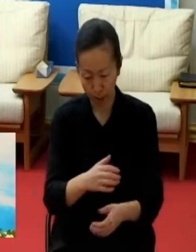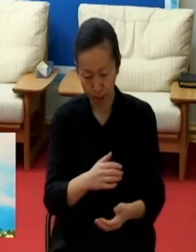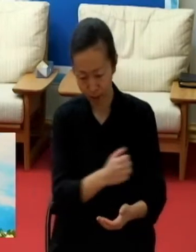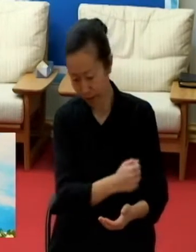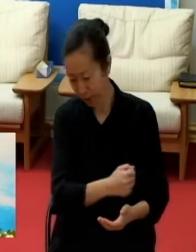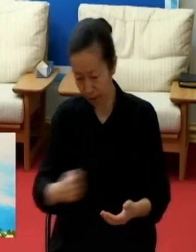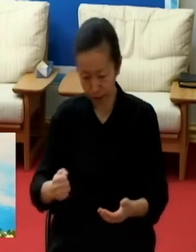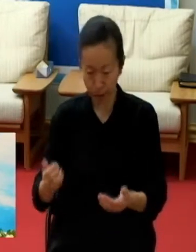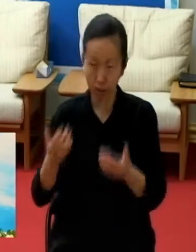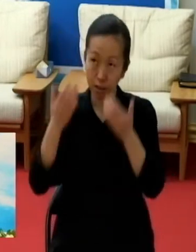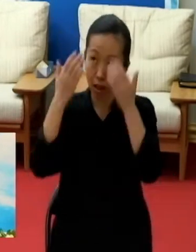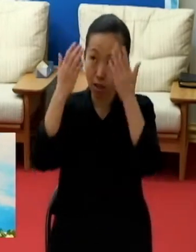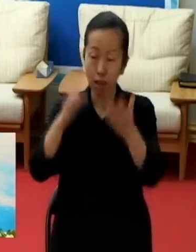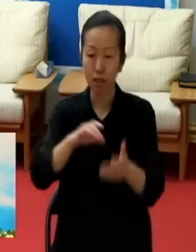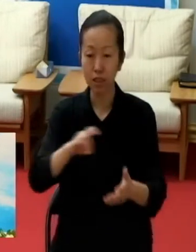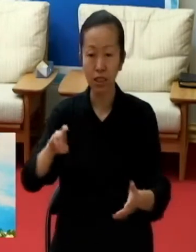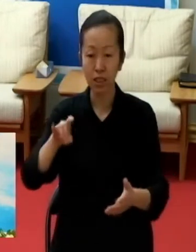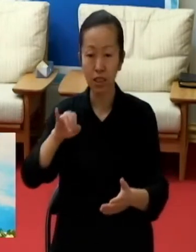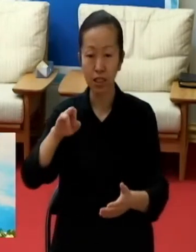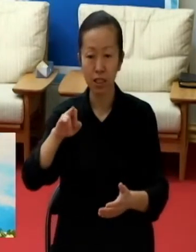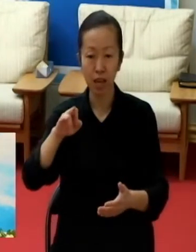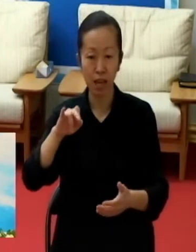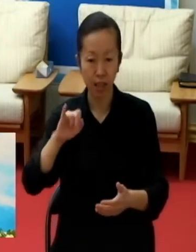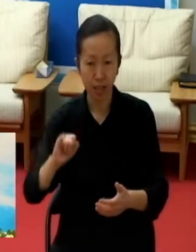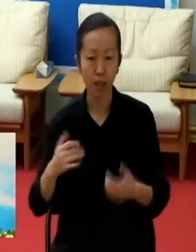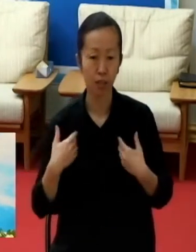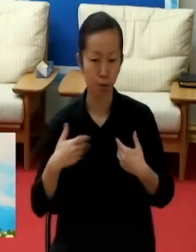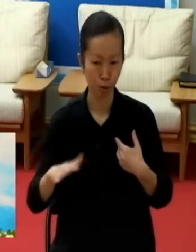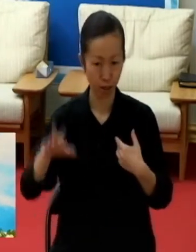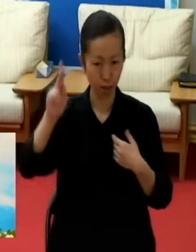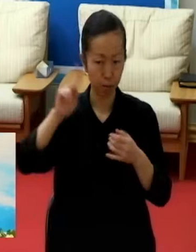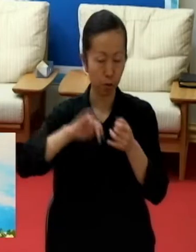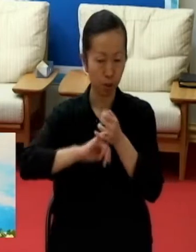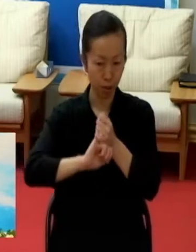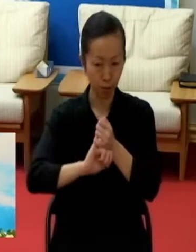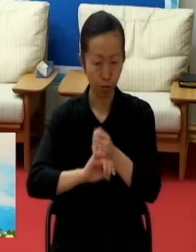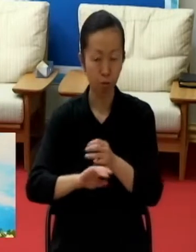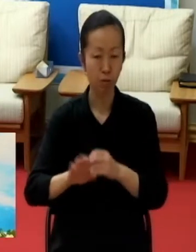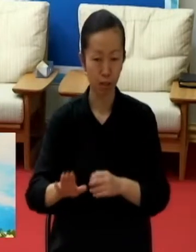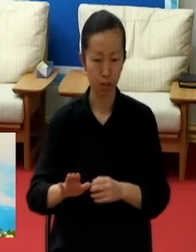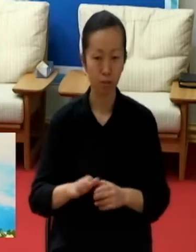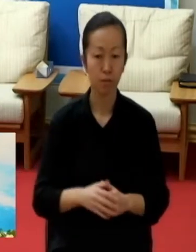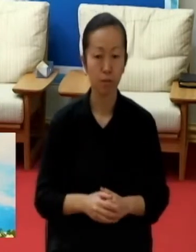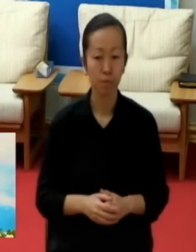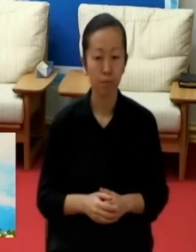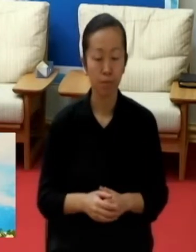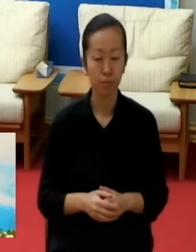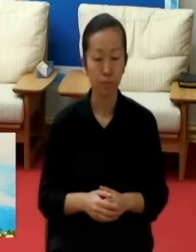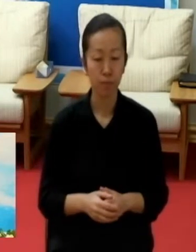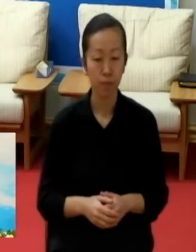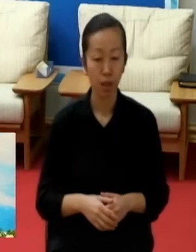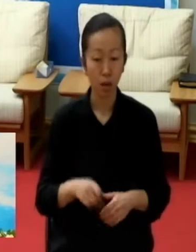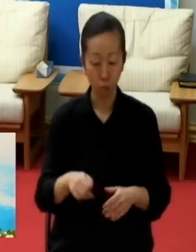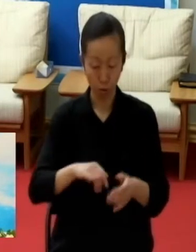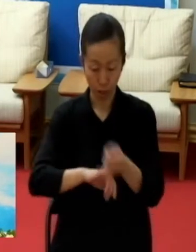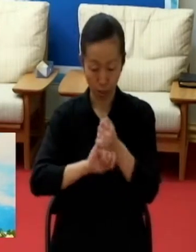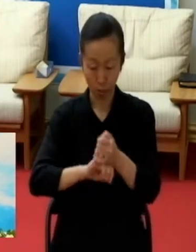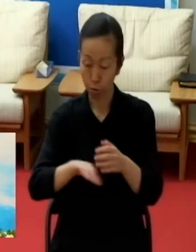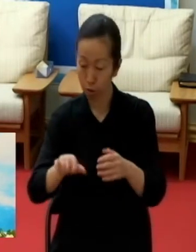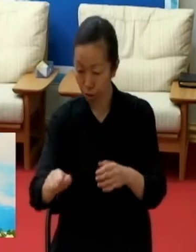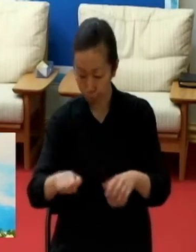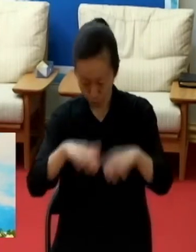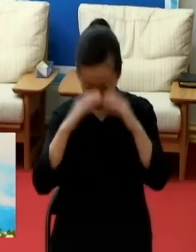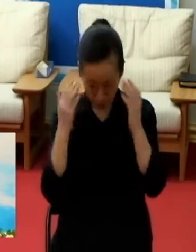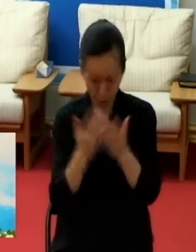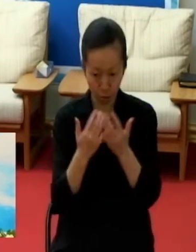れなければならな 그게 い。 하나님의 약속이었습니다. それが神様との 이 約 약속을 束です。 붙잡은 모든 사람들은 믿음으로 승리했습니다. この約束を掴んだす